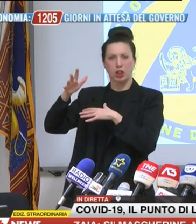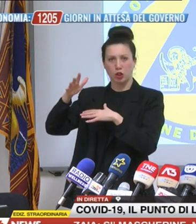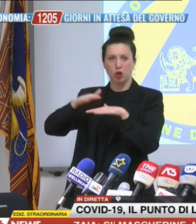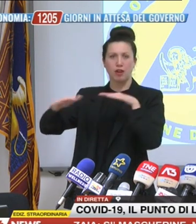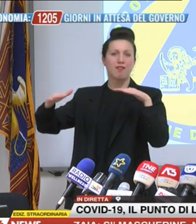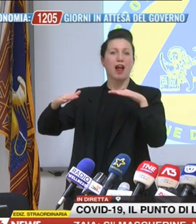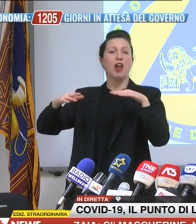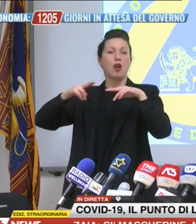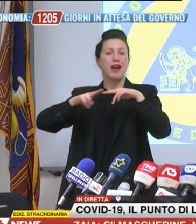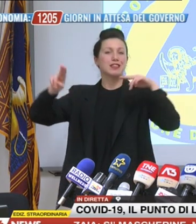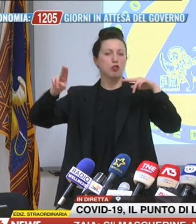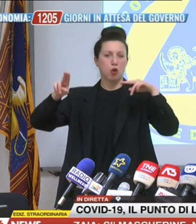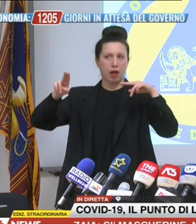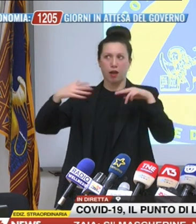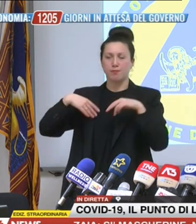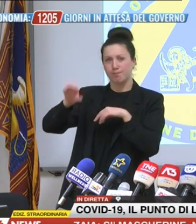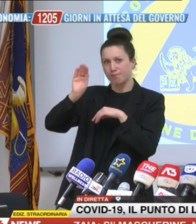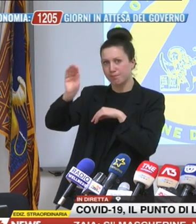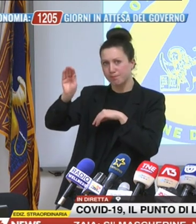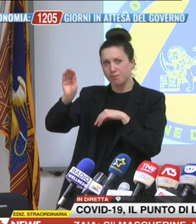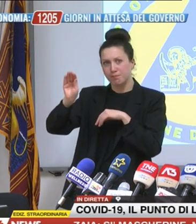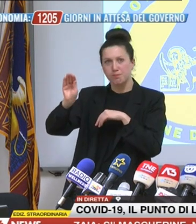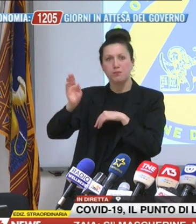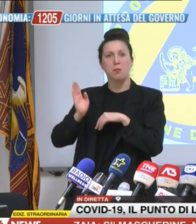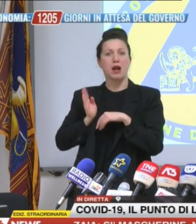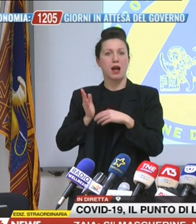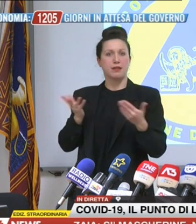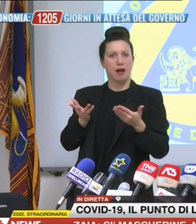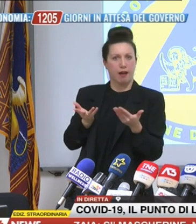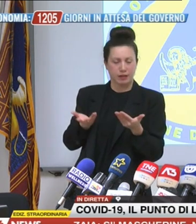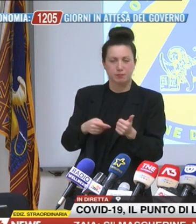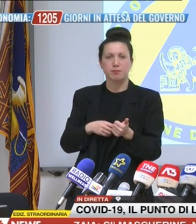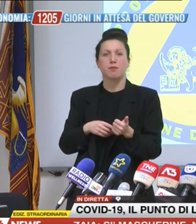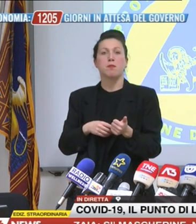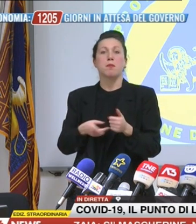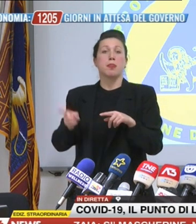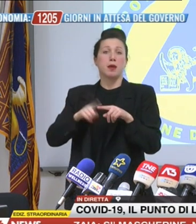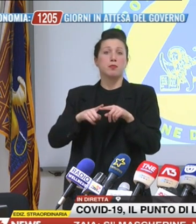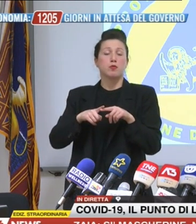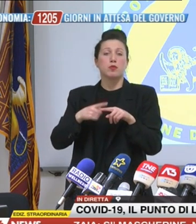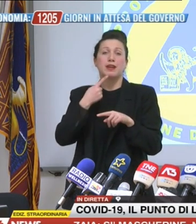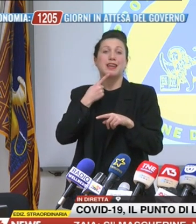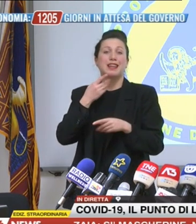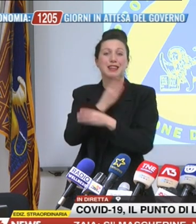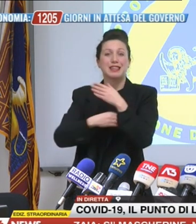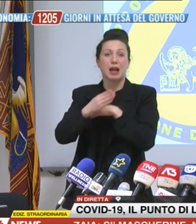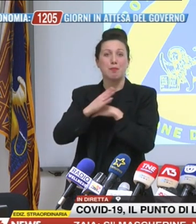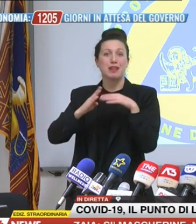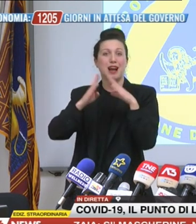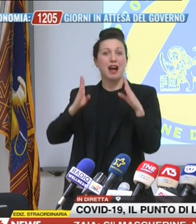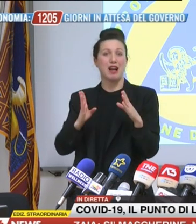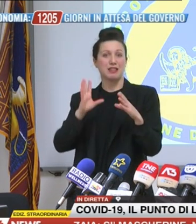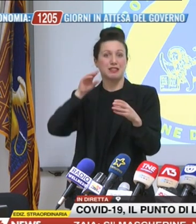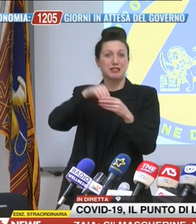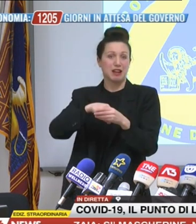qualche volta citato il discorso dei disabili che sono a casa e che quindi non sono quelli che sono dentro le strutture, e abbiamo